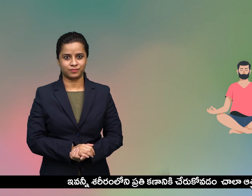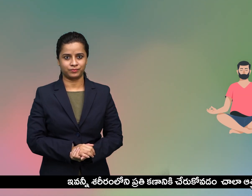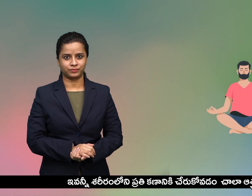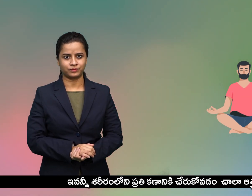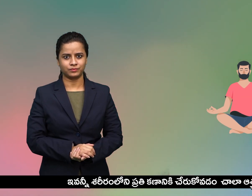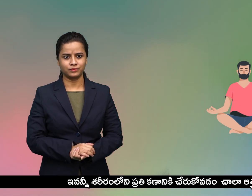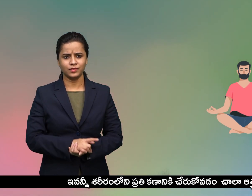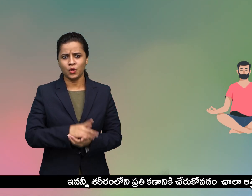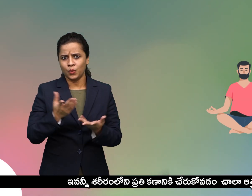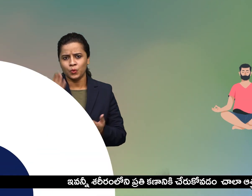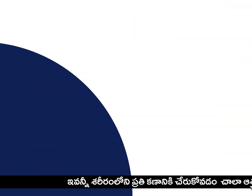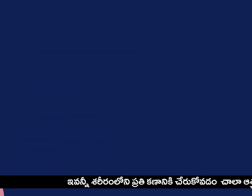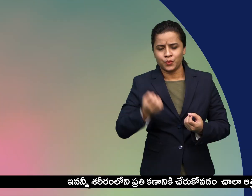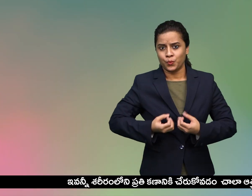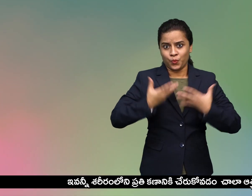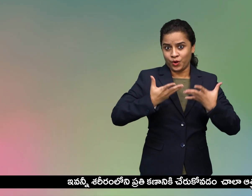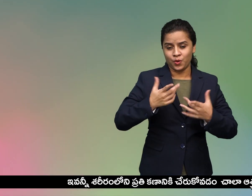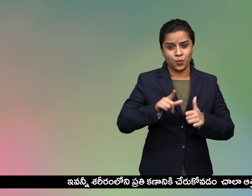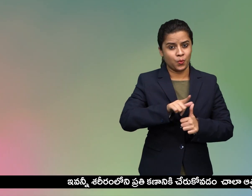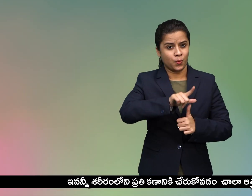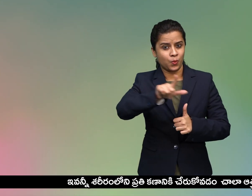ఇవన్నీ శరీరంలోని ప్రతి కణానికి